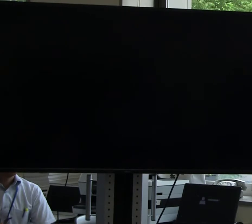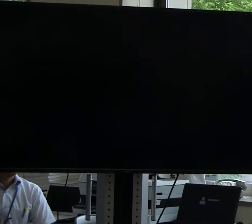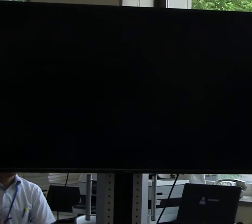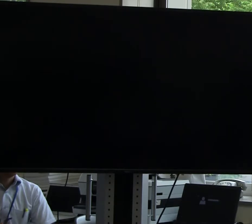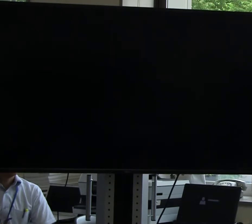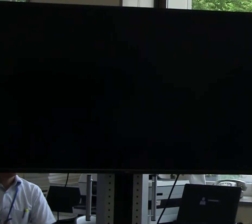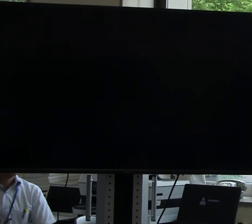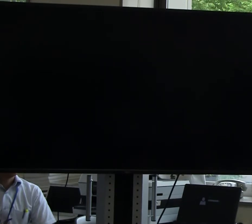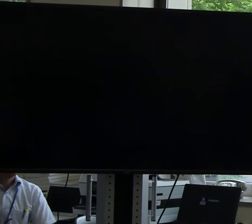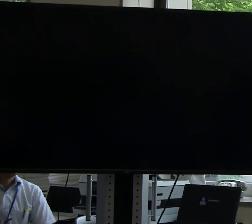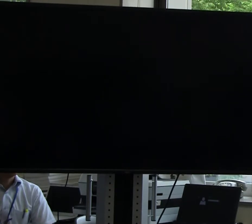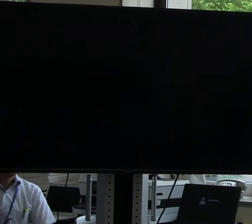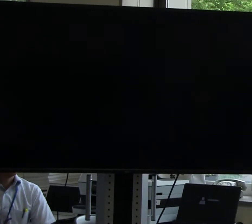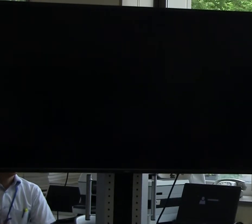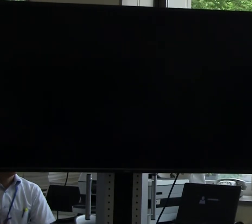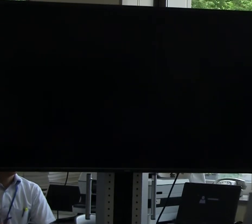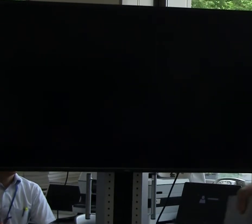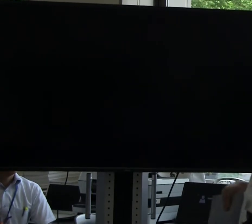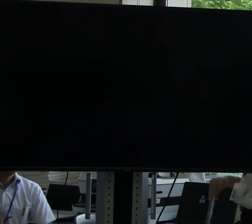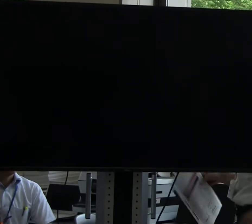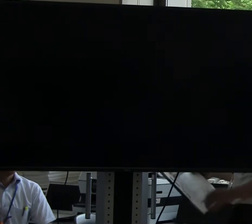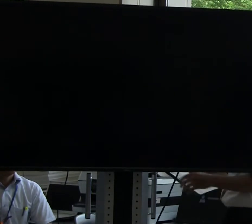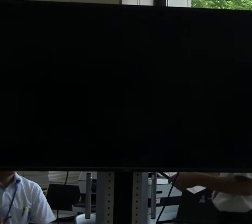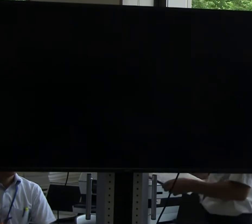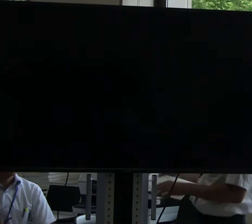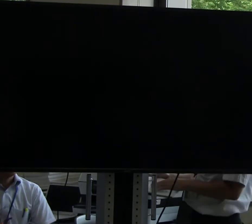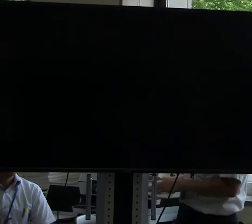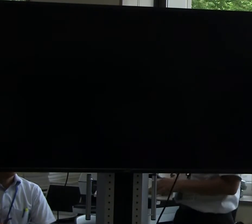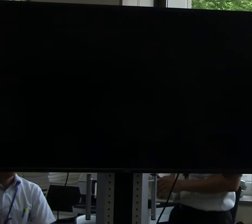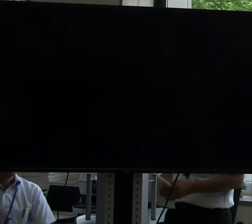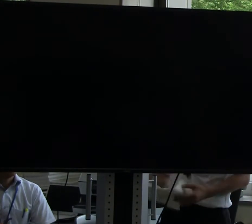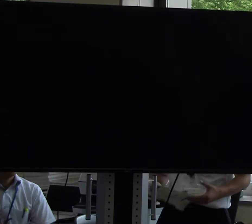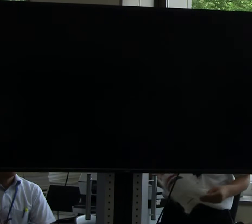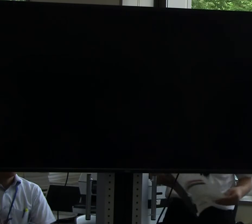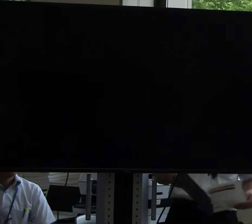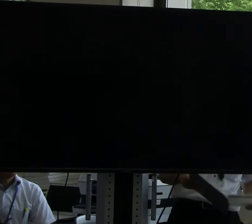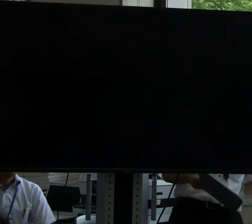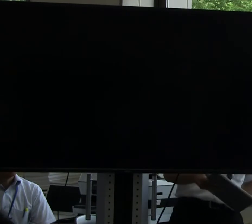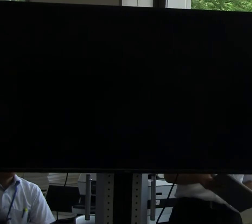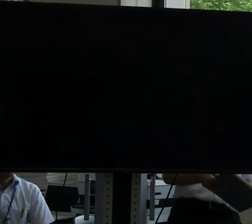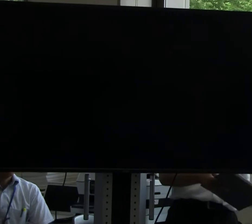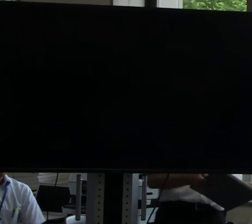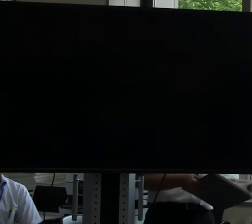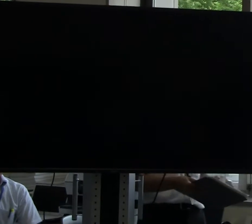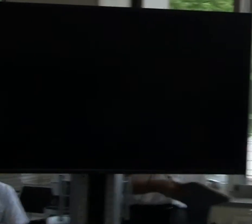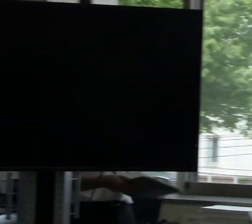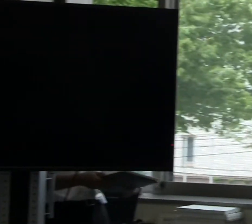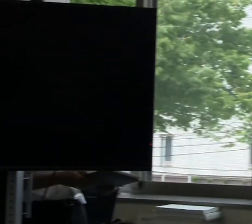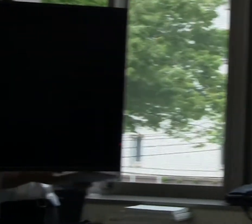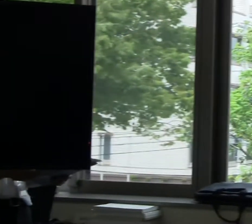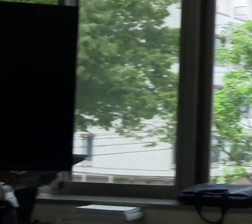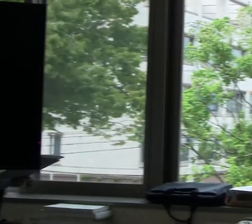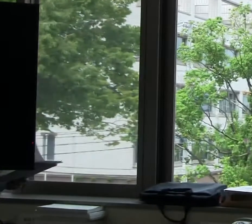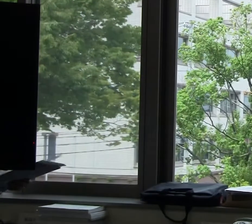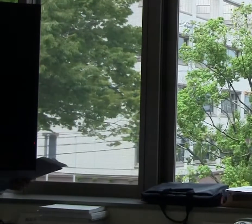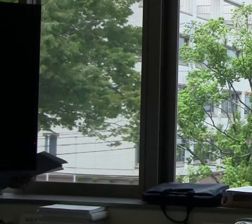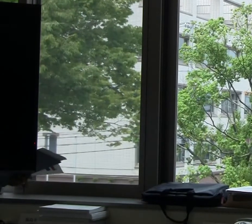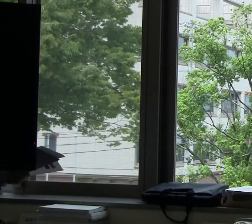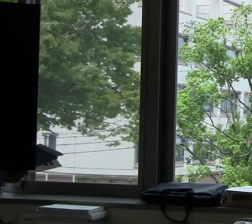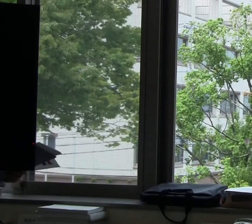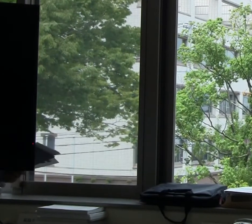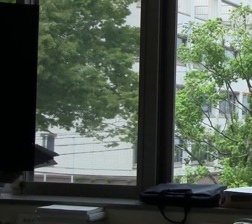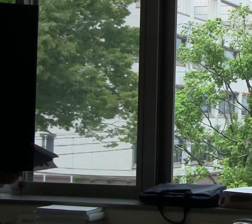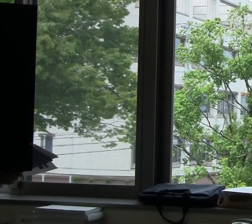。 すみません、先ほど のクラウドファンディングで追加でちょっと すみません、先ほどあの手数料